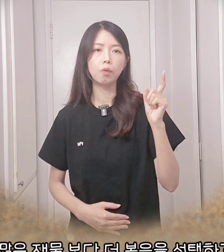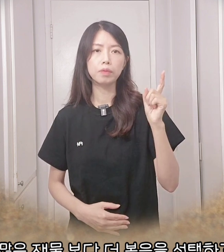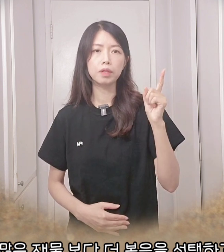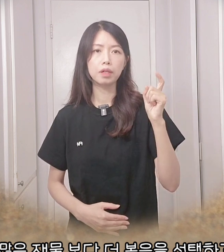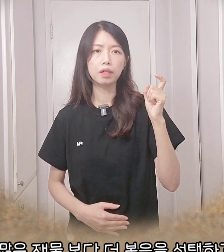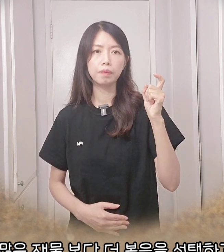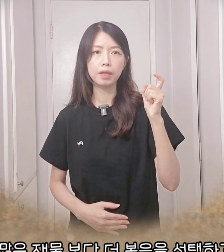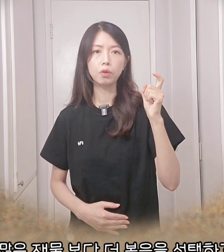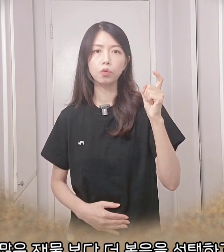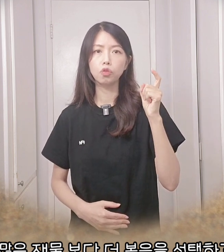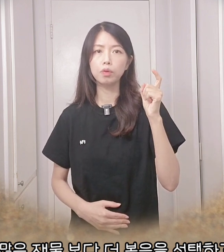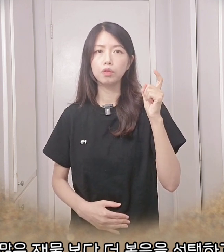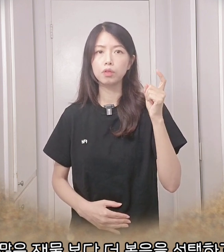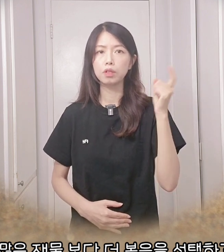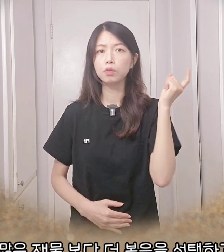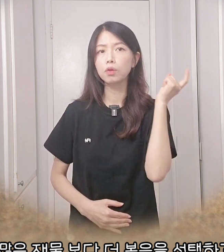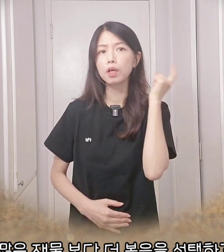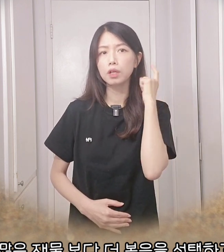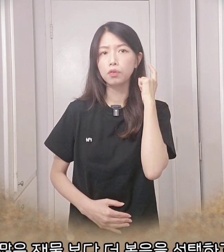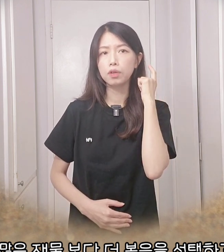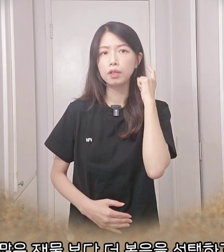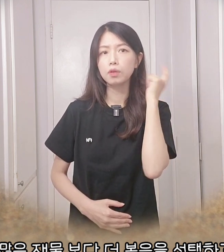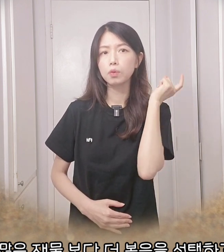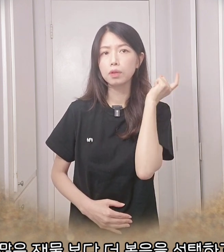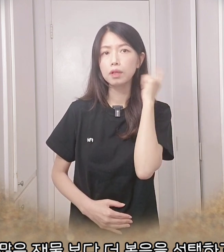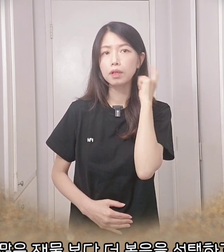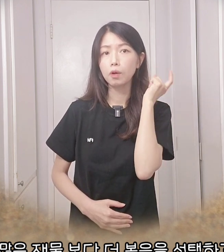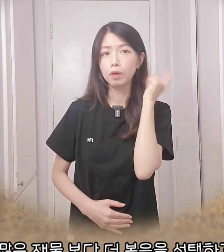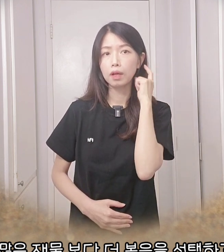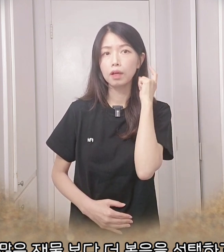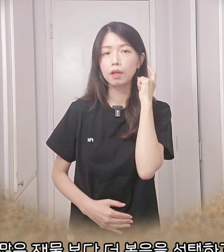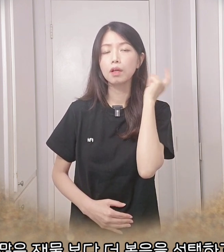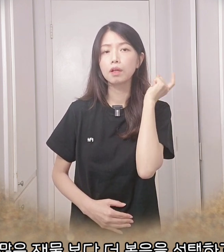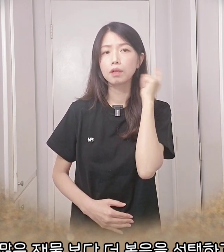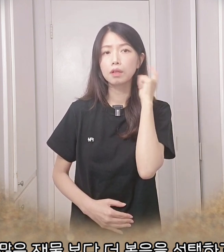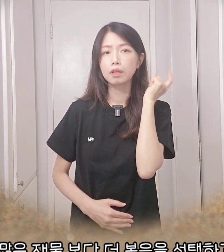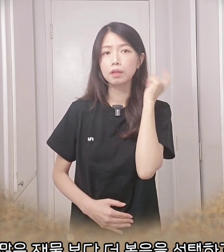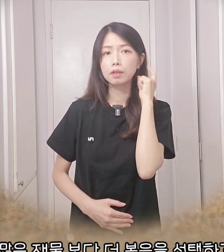수어는 검지를 반 정도 구부려 주시고 이 귀 있는 쪽을 이렇게